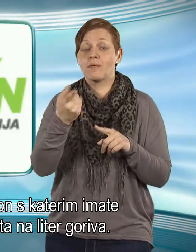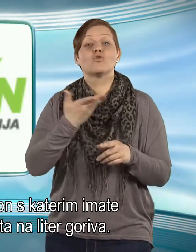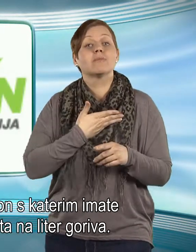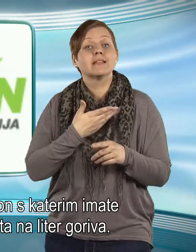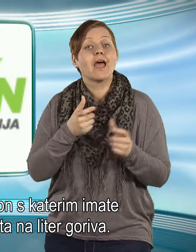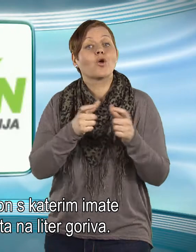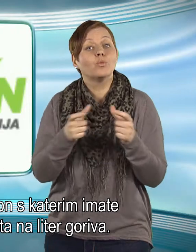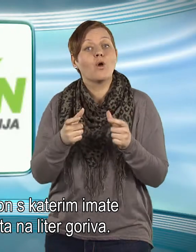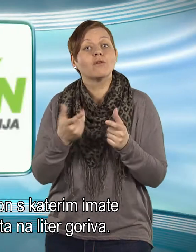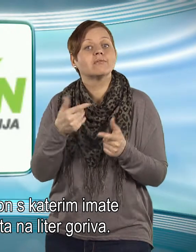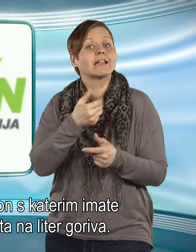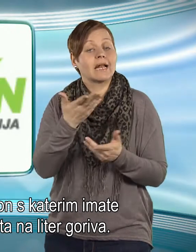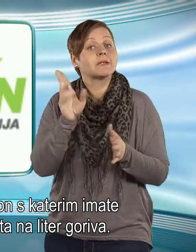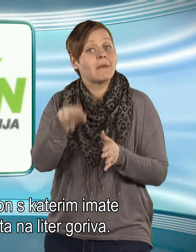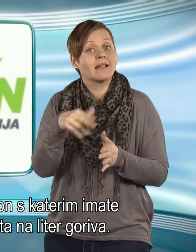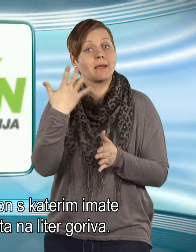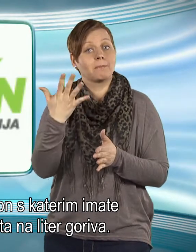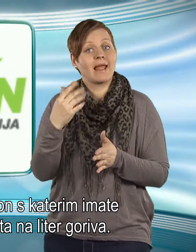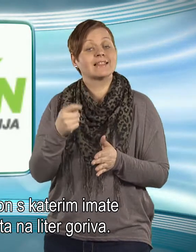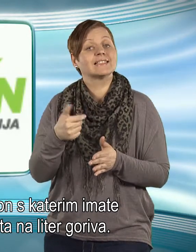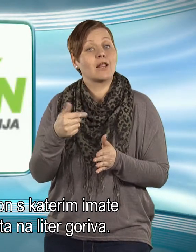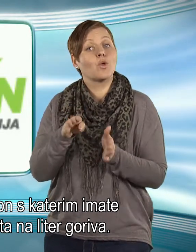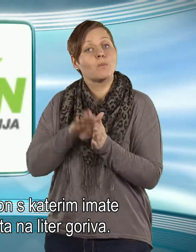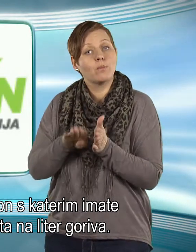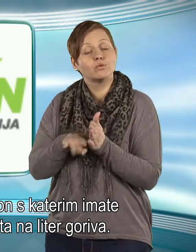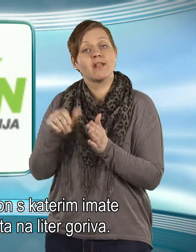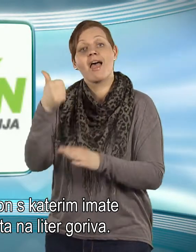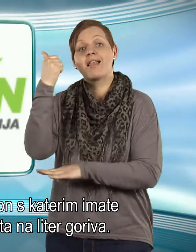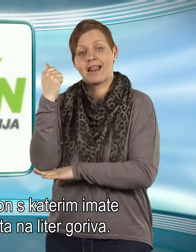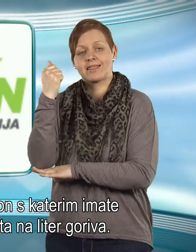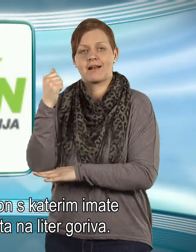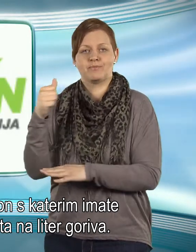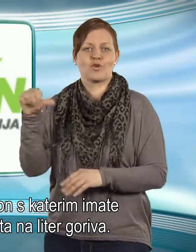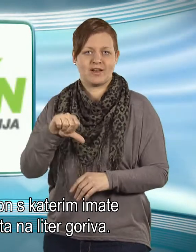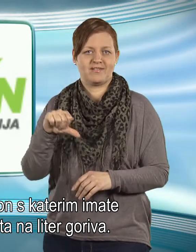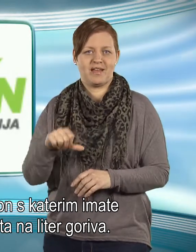Tako dobite kupon, s katerim imate 5 centov popusta na liter goriva.